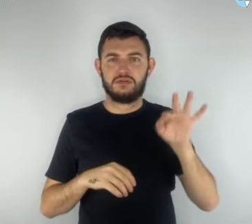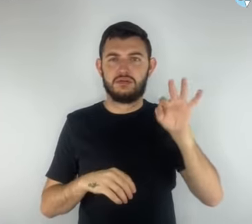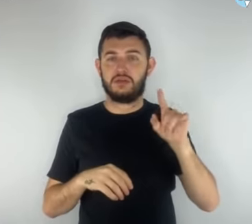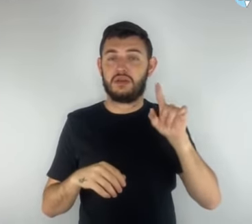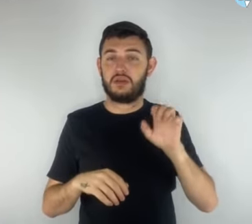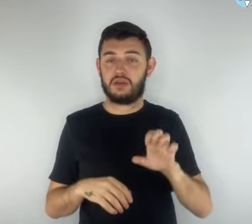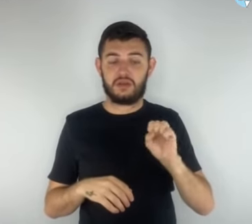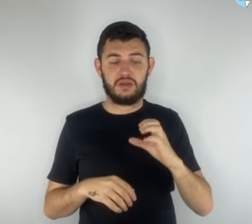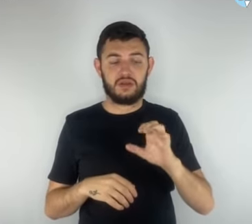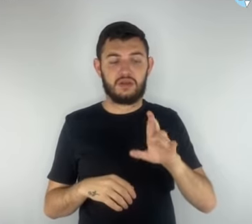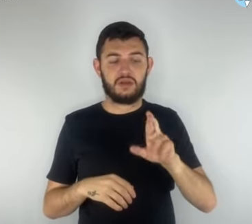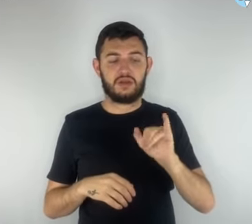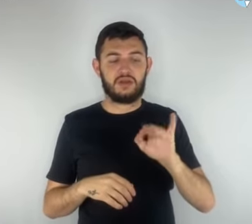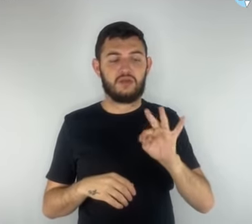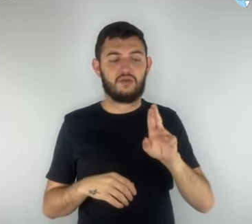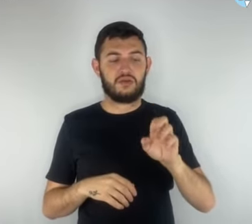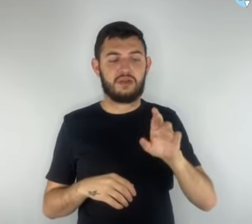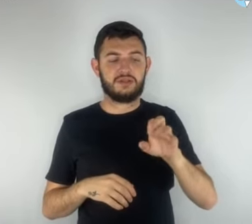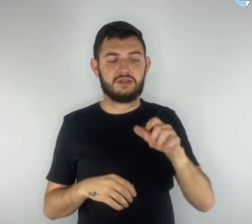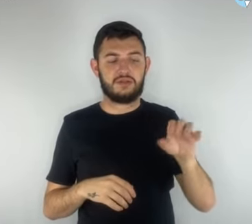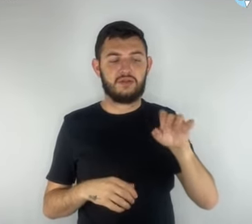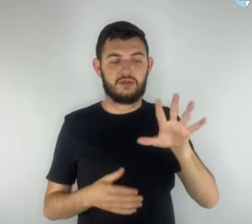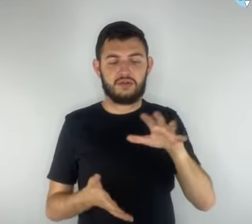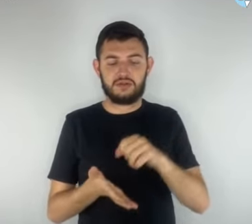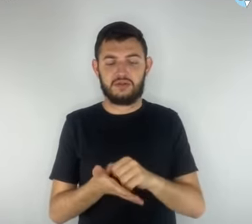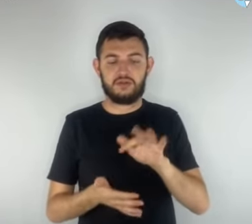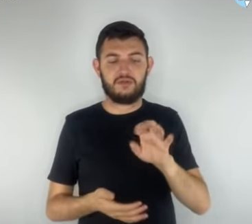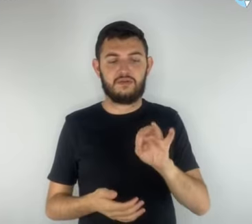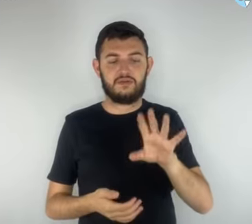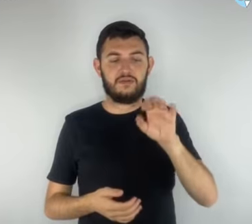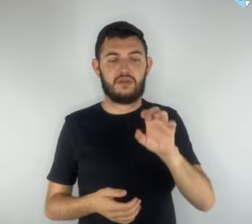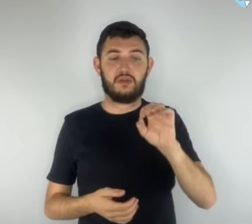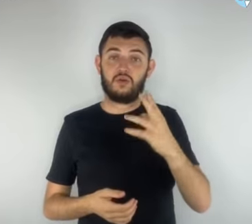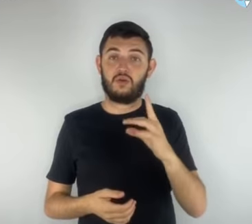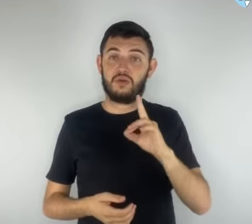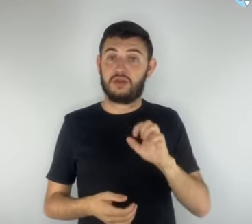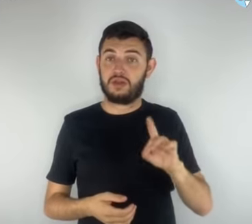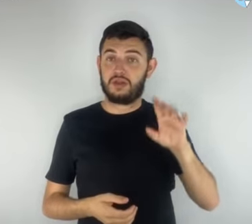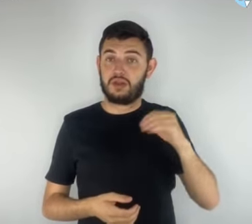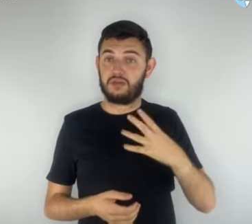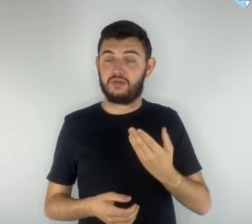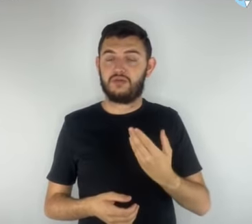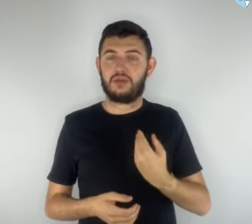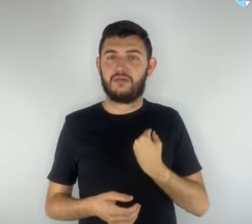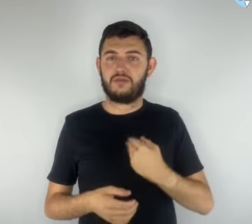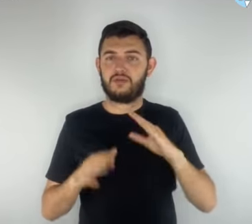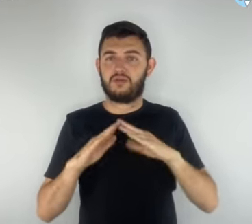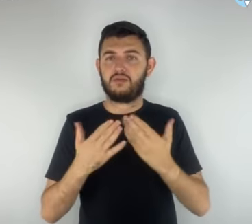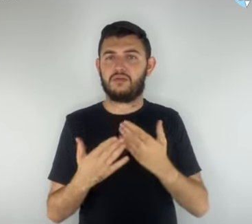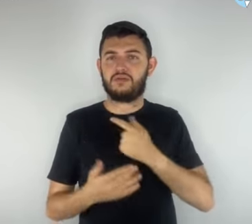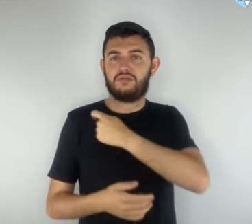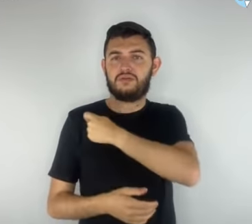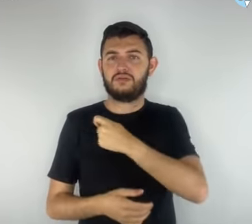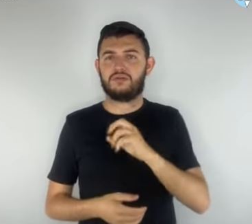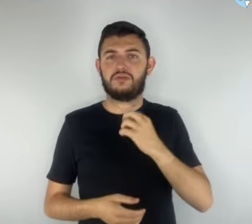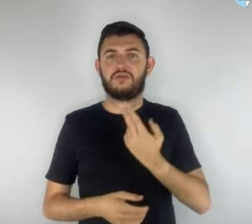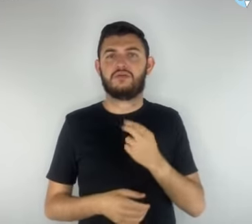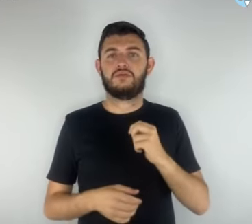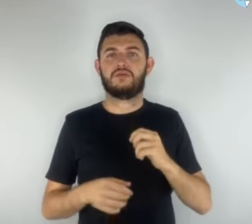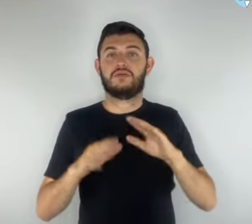dos fatos e dados relativos à vida escolar do aluno e da instituição educacional. É por meio